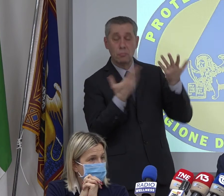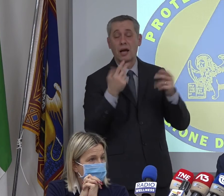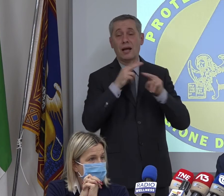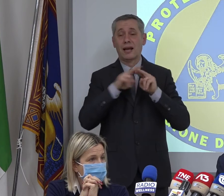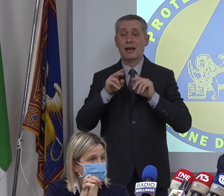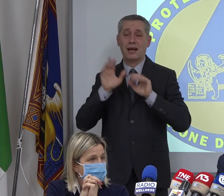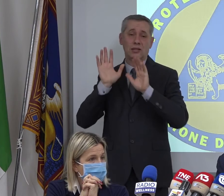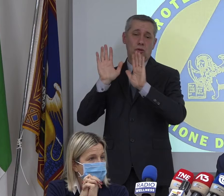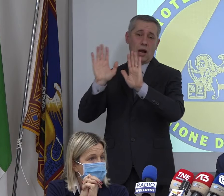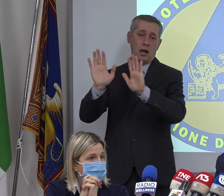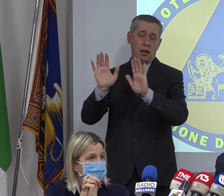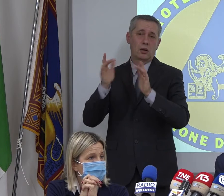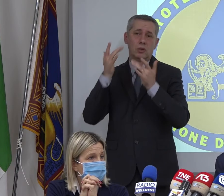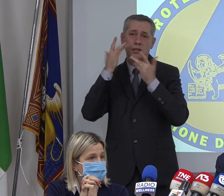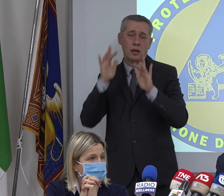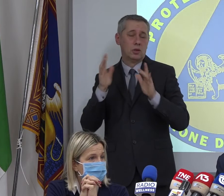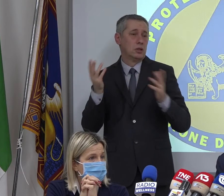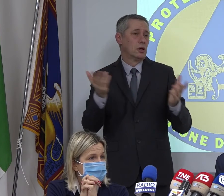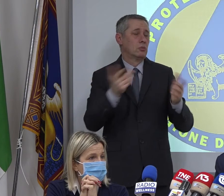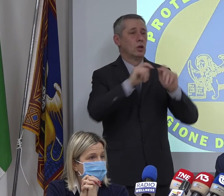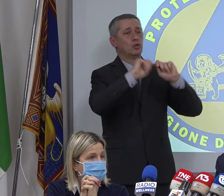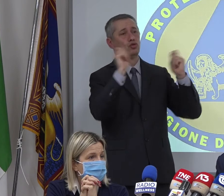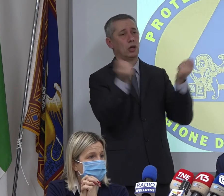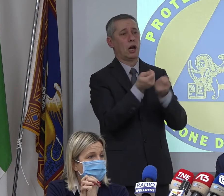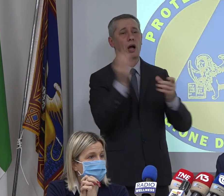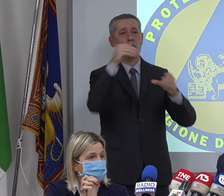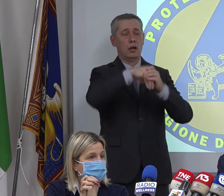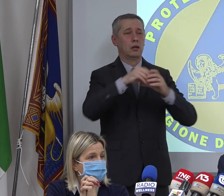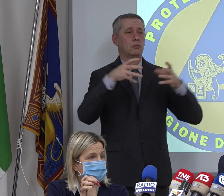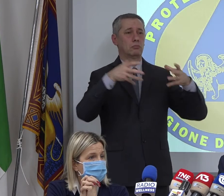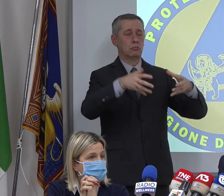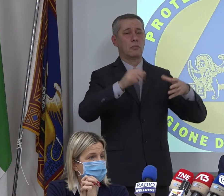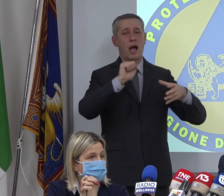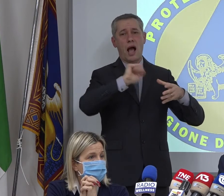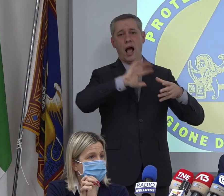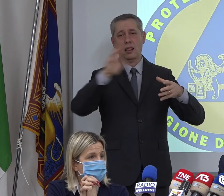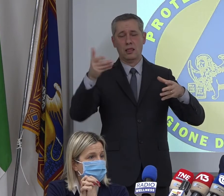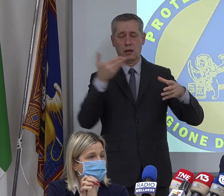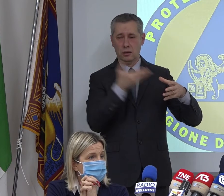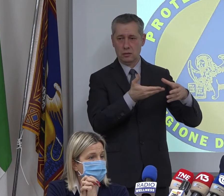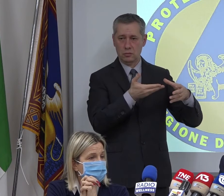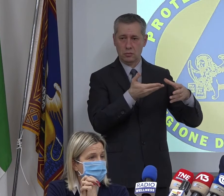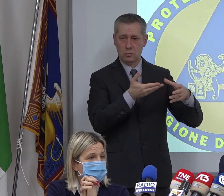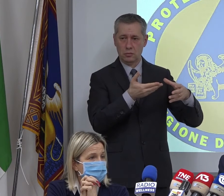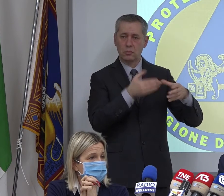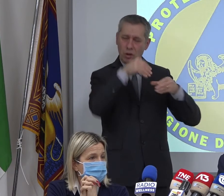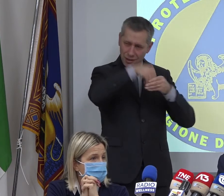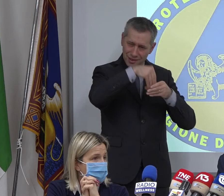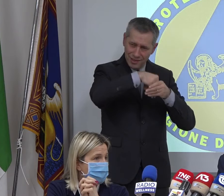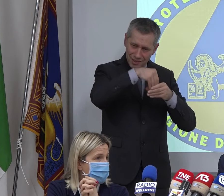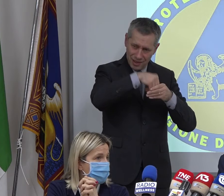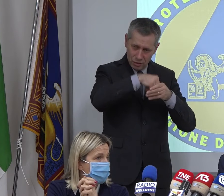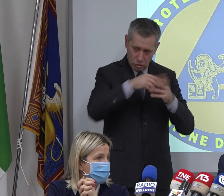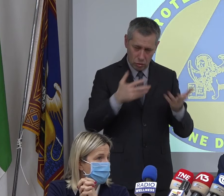nazionale che, semplificato, finisce in una categoria altro. Questo è già qualcosa che ridimensiona molto il fenomeno.